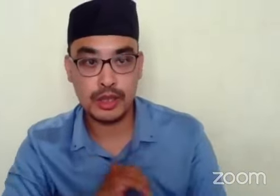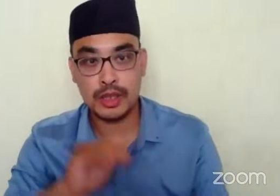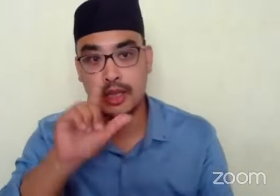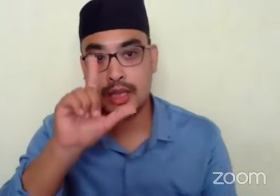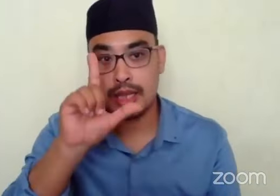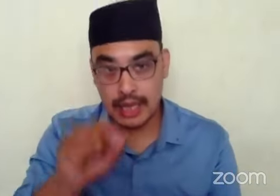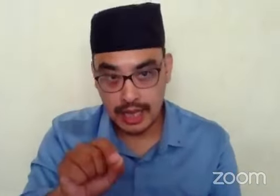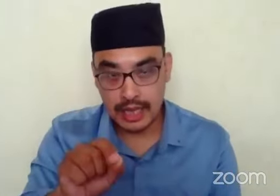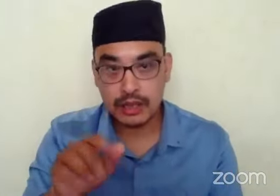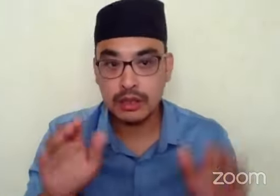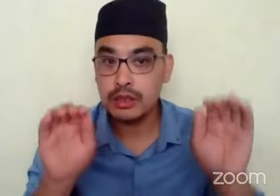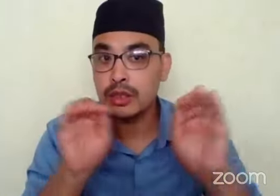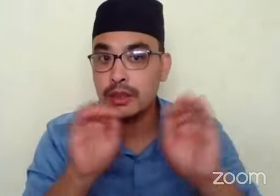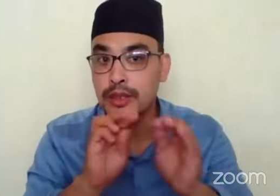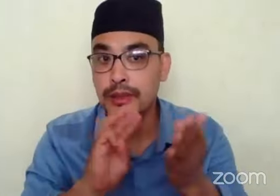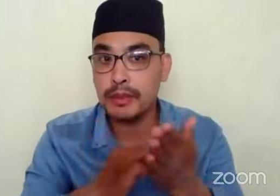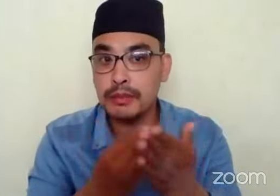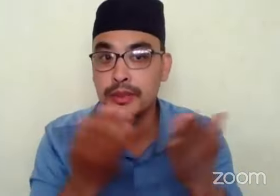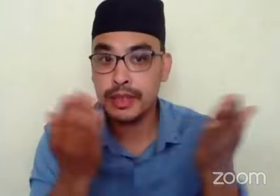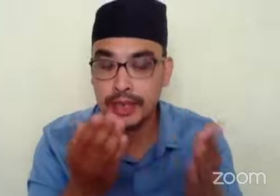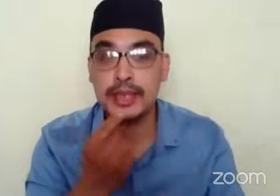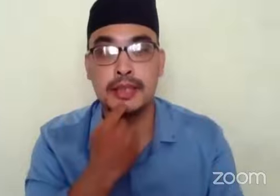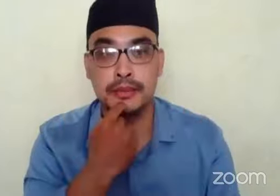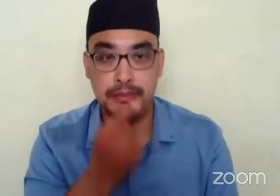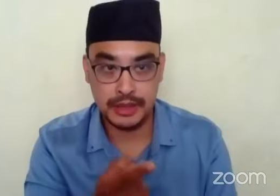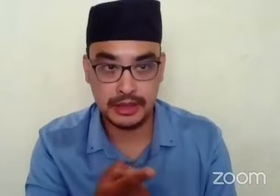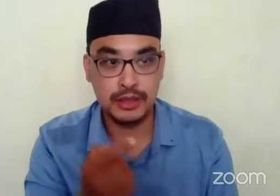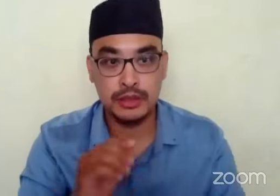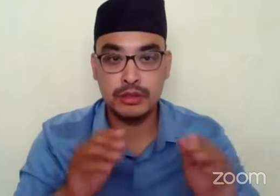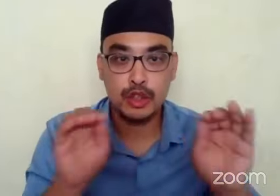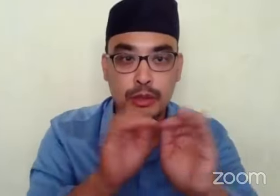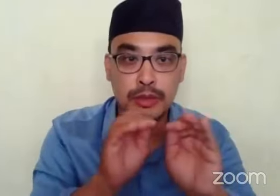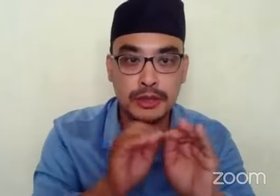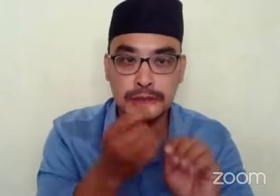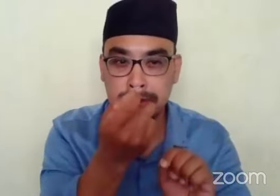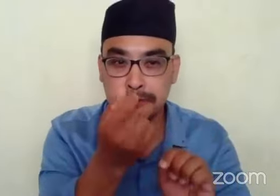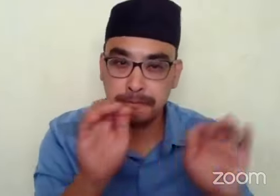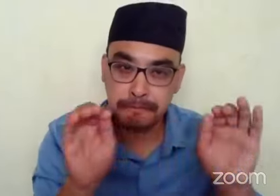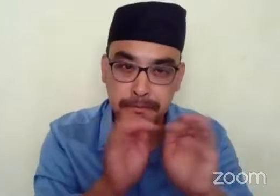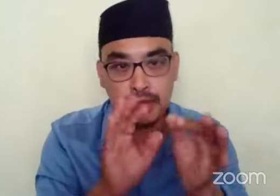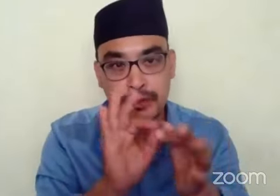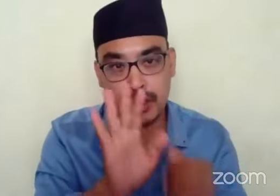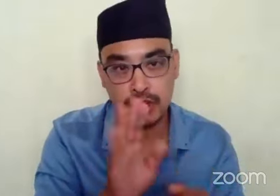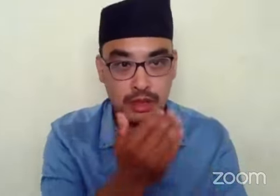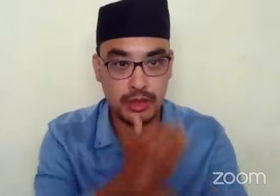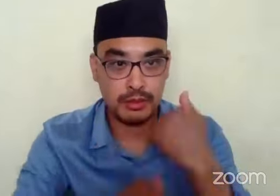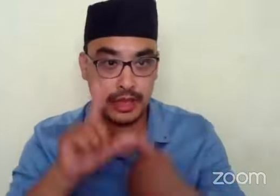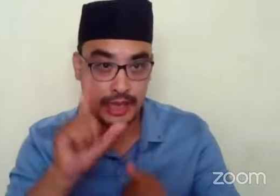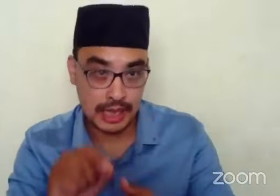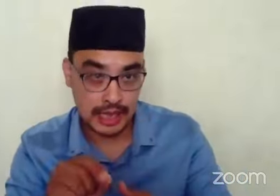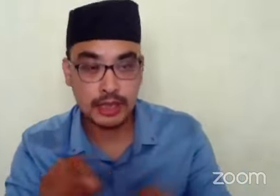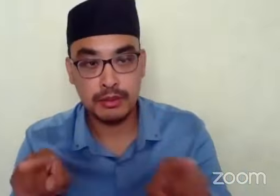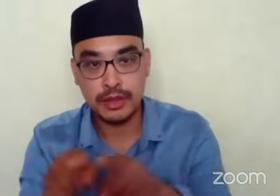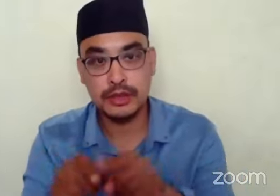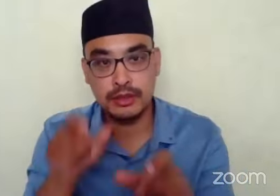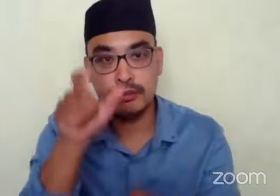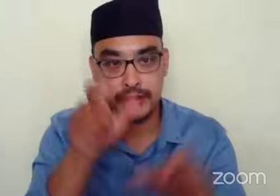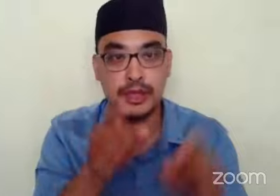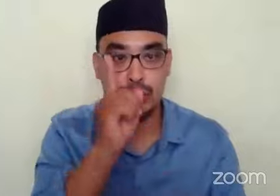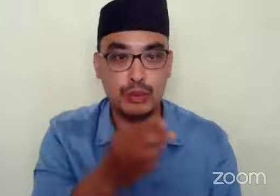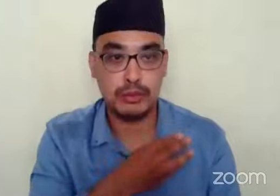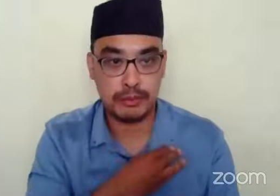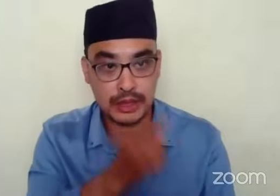अपाङ्गता र यौनिकताको अन्तर सम्बन्धलाई हेर्ने हो भने एकदम अन्तर सम्बन्धित कुरा हो। अन्य व्यक्ति सर अपाङ्गता भएका व्यक्ति पनि व्यक्ति नै हो, होइन? जसरी